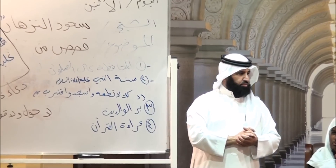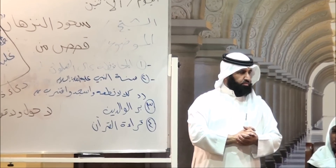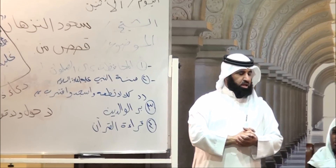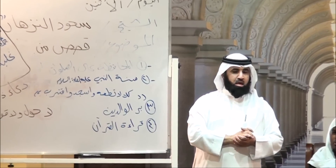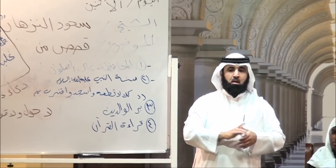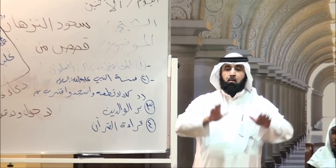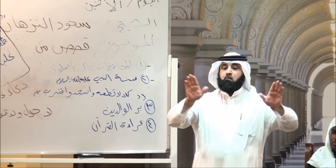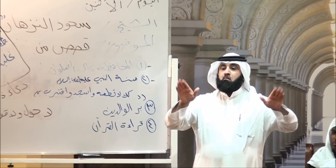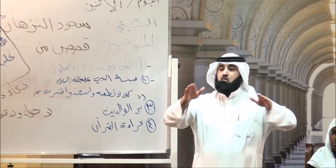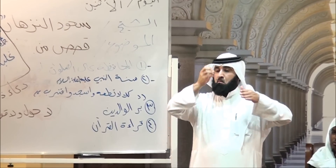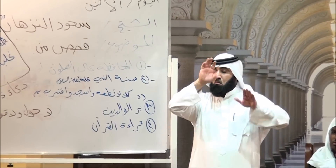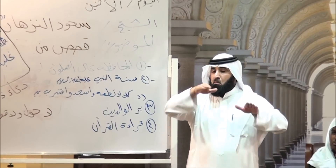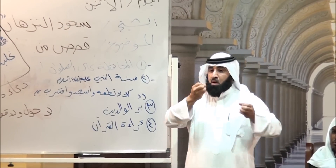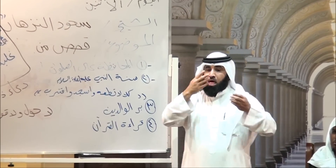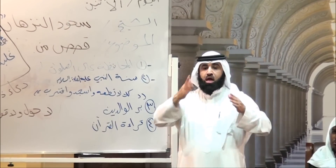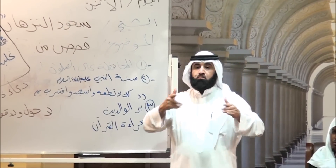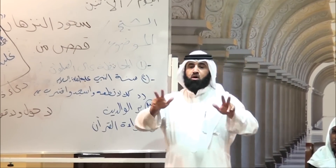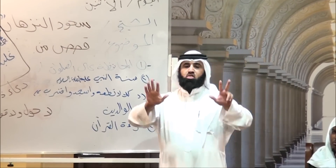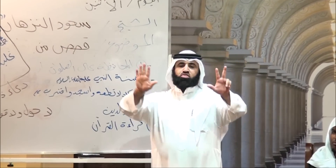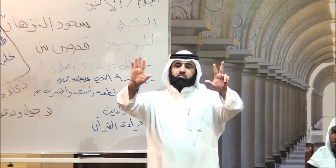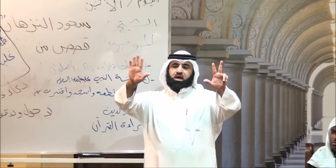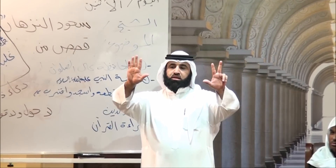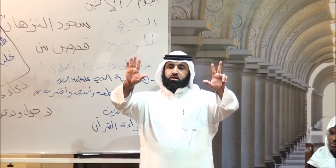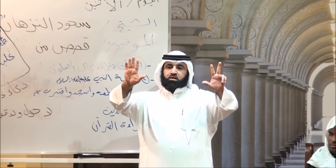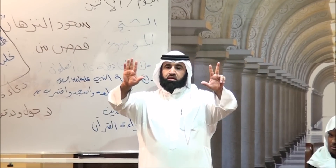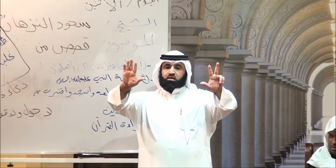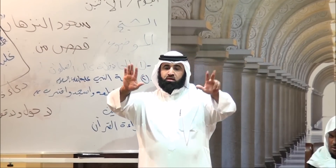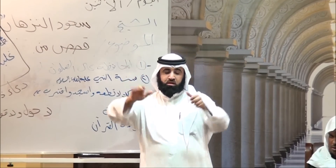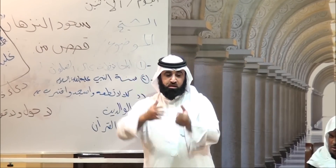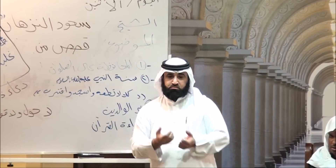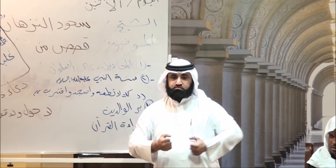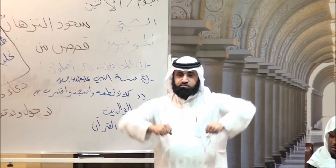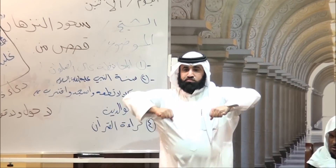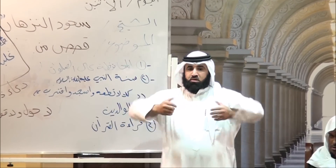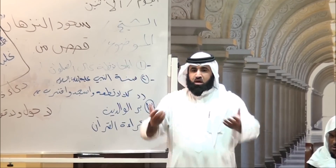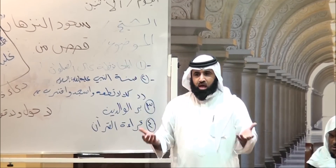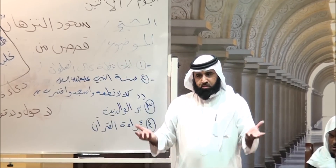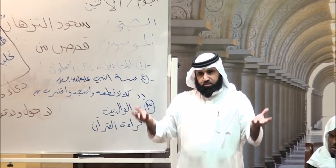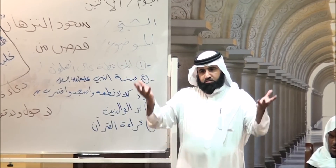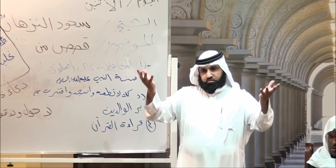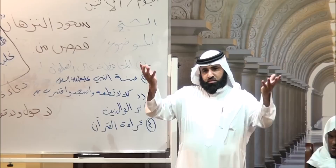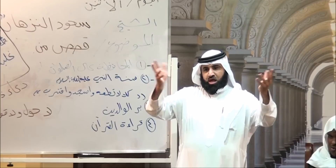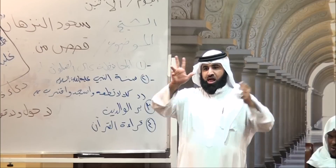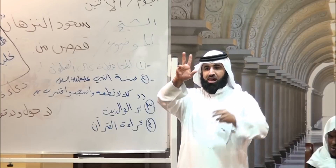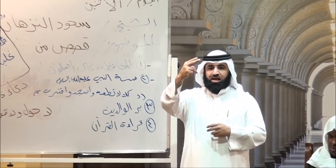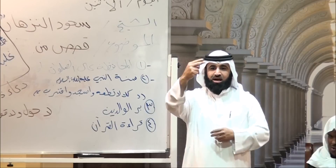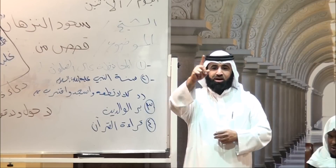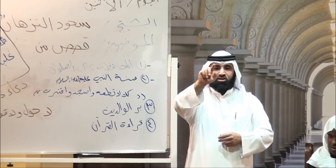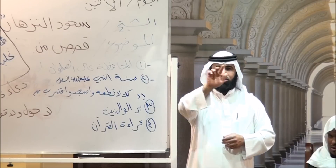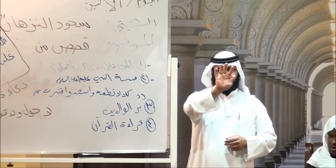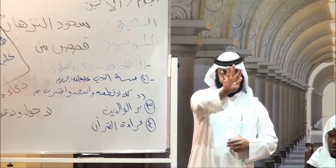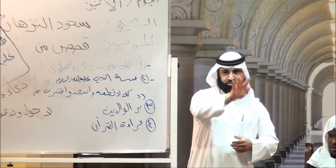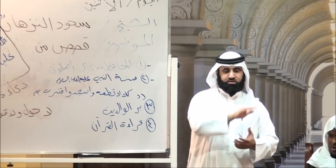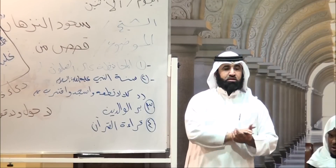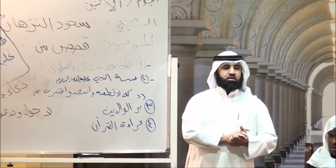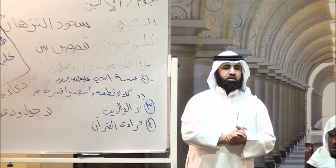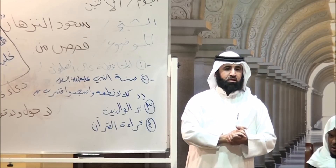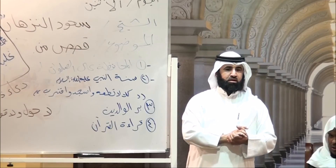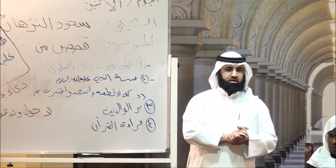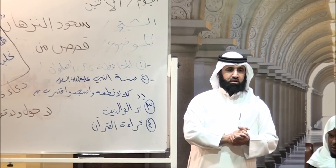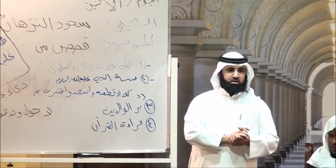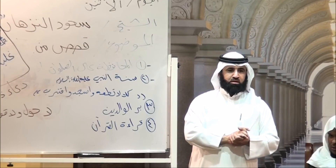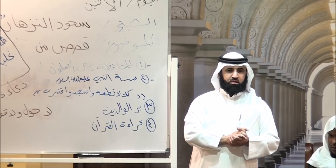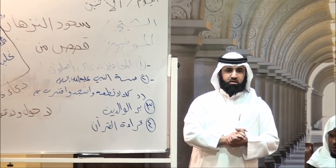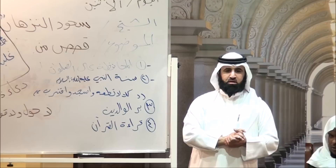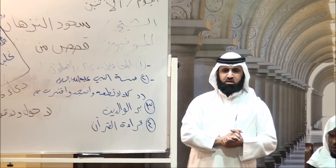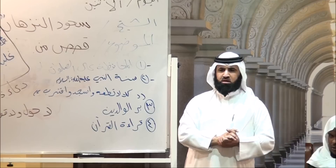والملائكة هؤلاء عددهم ثمانية ملائكة حملة العرش ويحمل عرش ربك فوقهم يومئذ ثمانية. قالوا